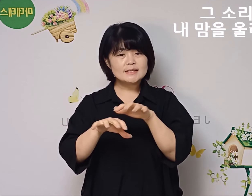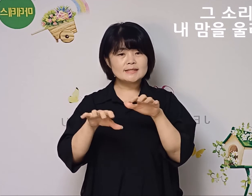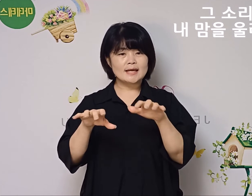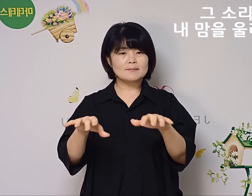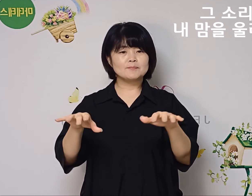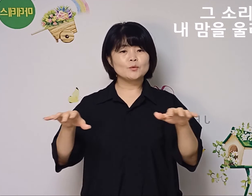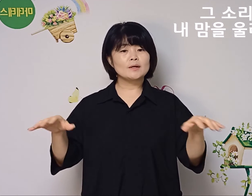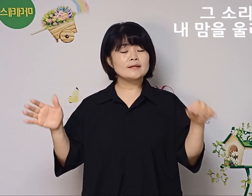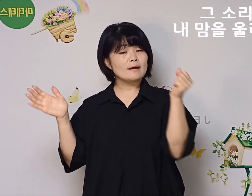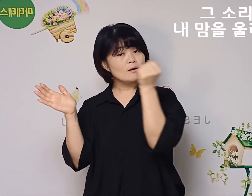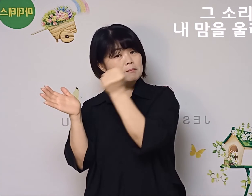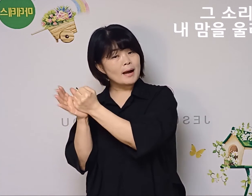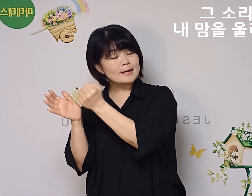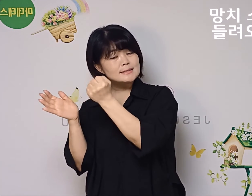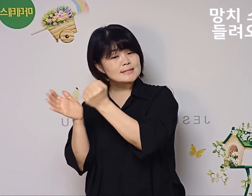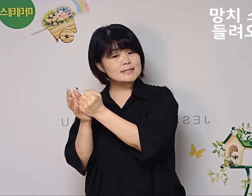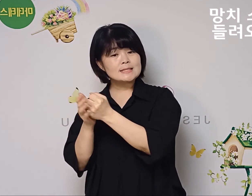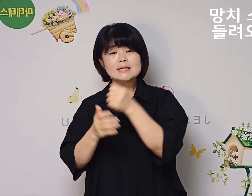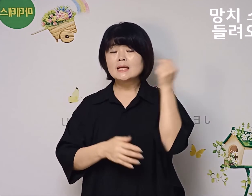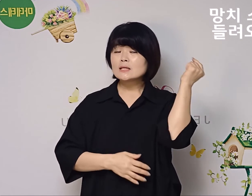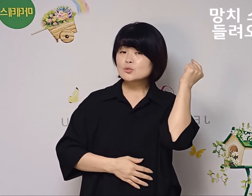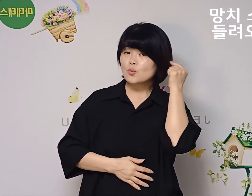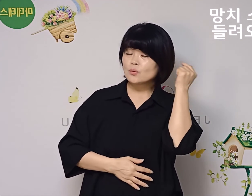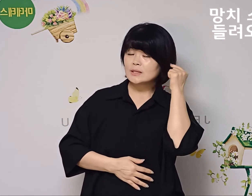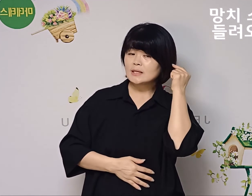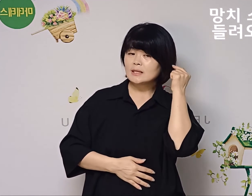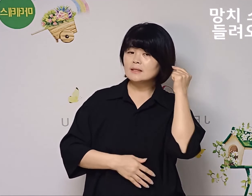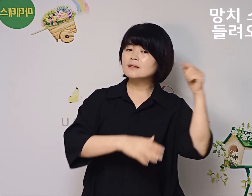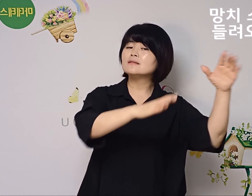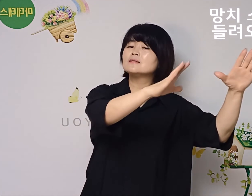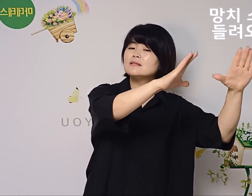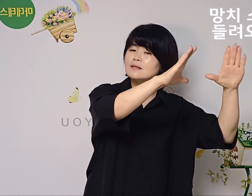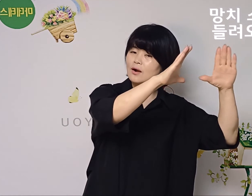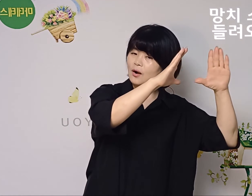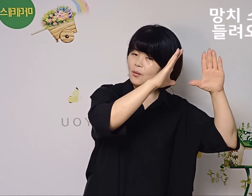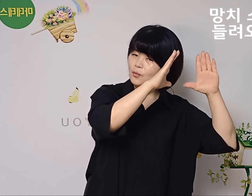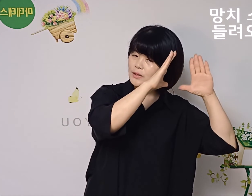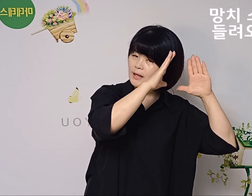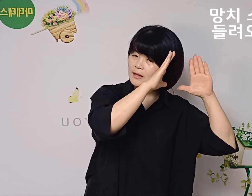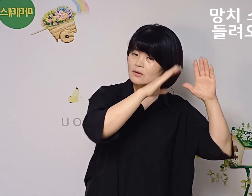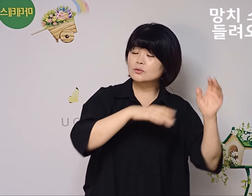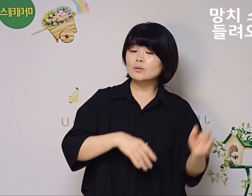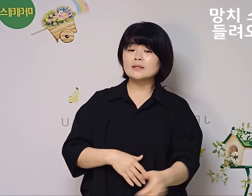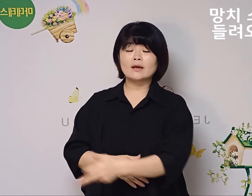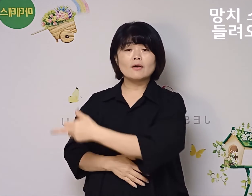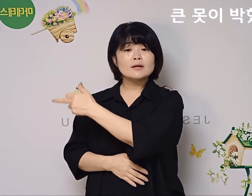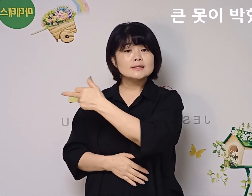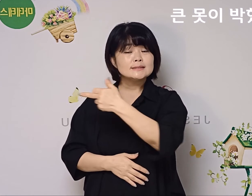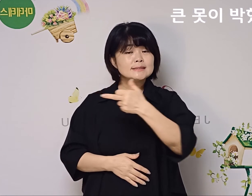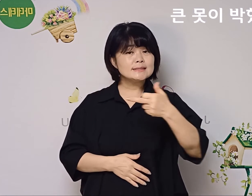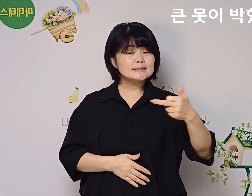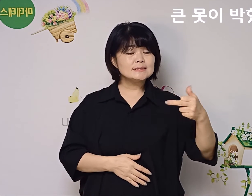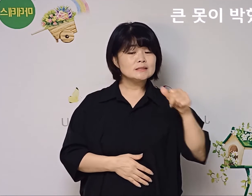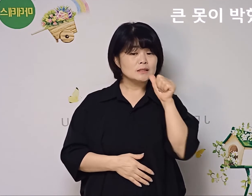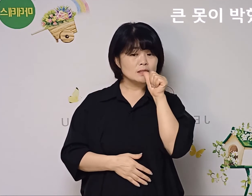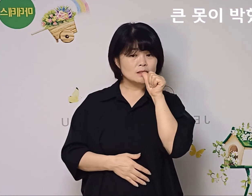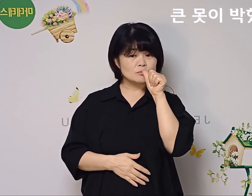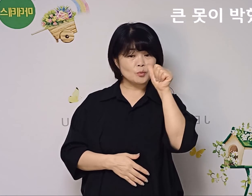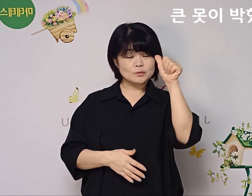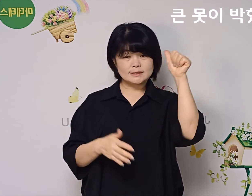울리네. 똑같아요. 망치 소리 들려오네. 여긴 똑같아요. 큰